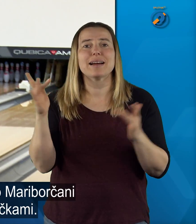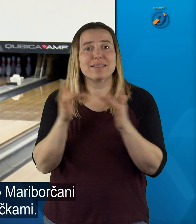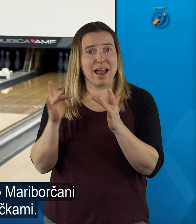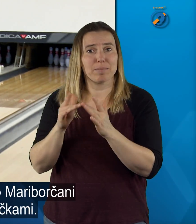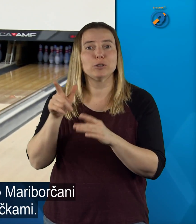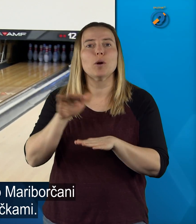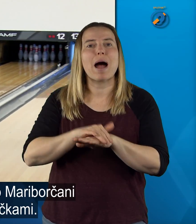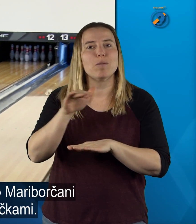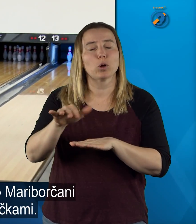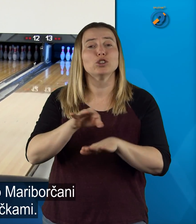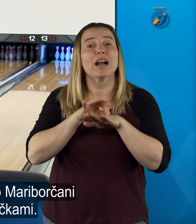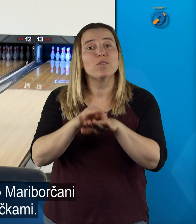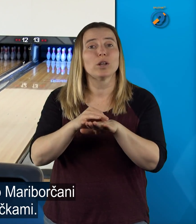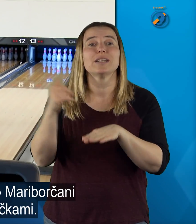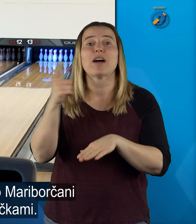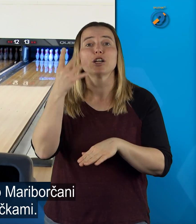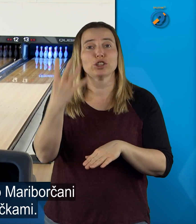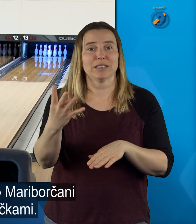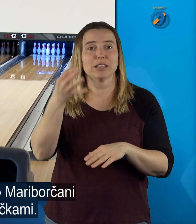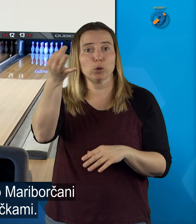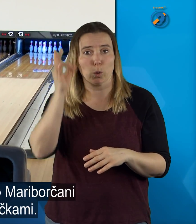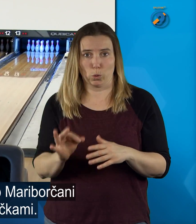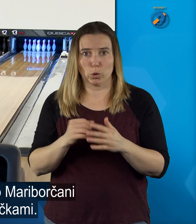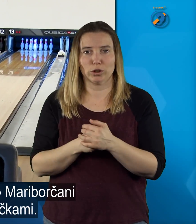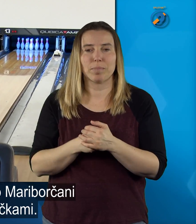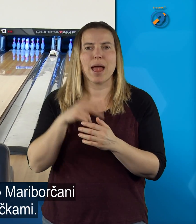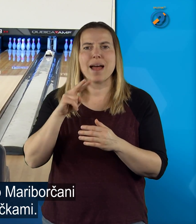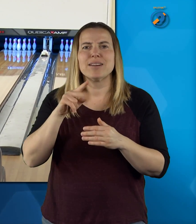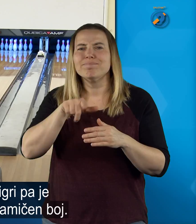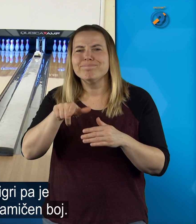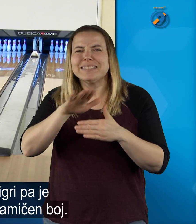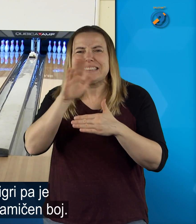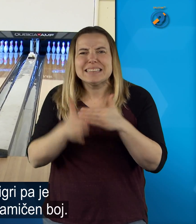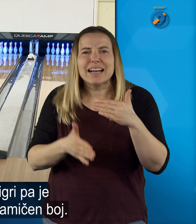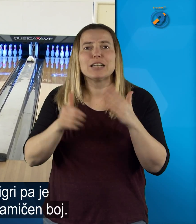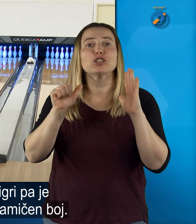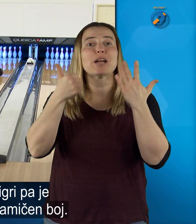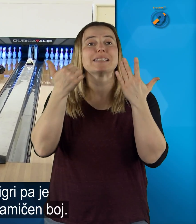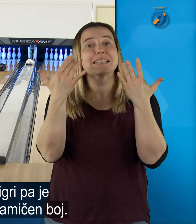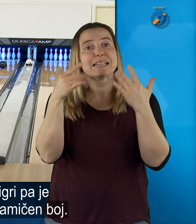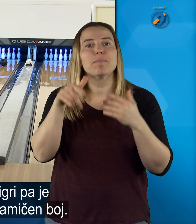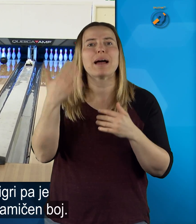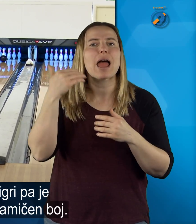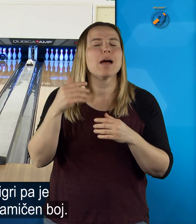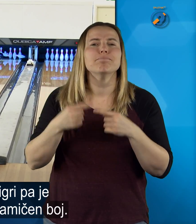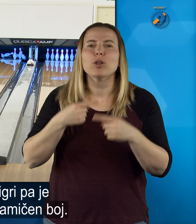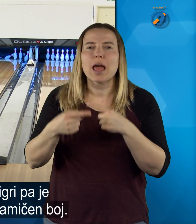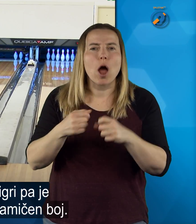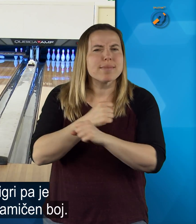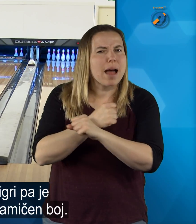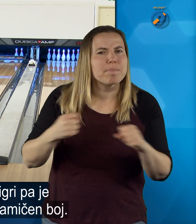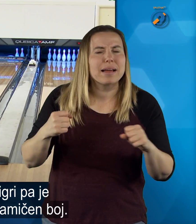Po 5 tekmah so Mariborčani vodili z 42 točkami. V zadnji 6. igri pa je potekal